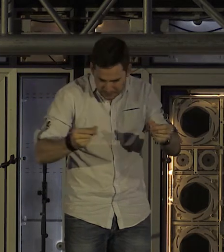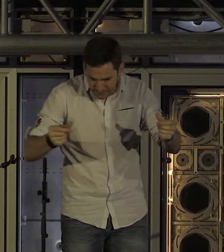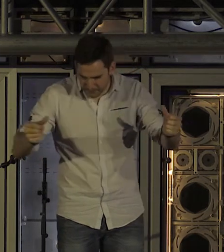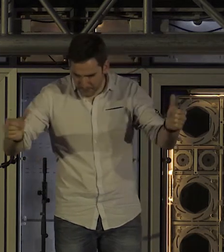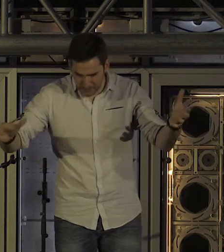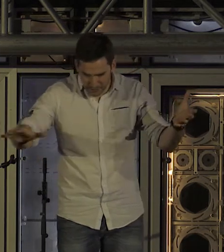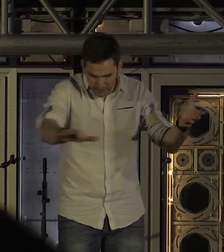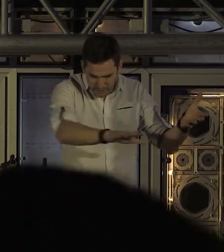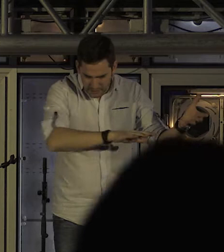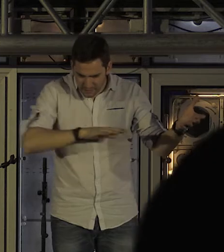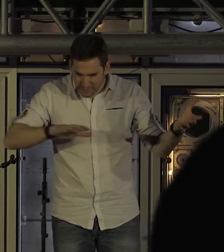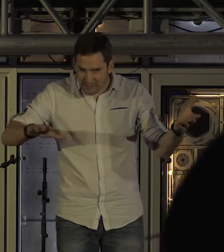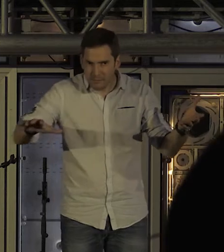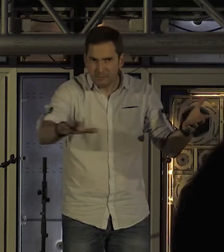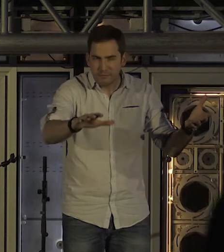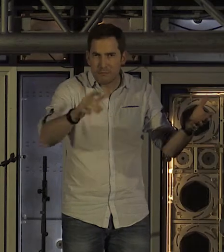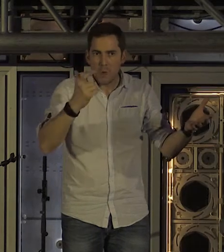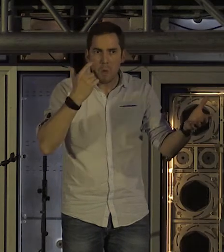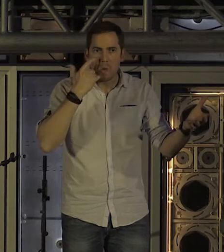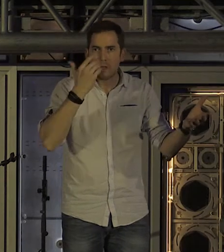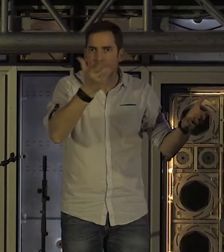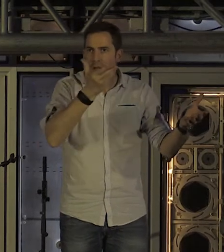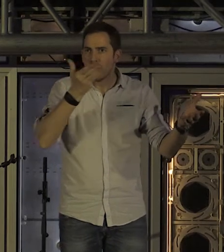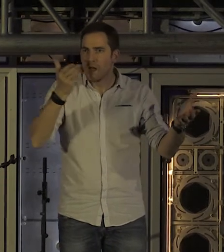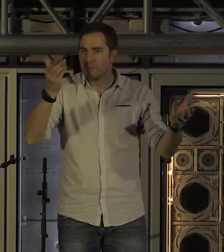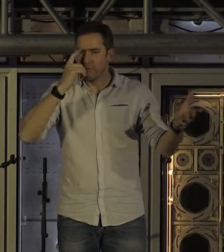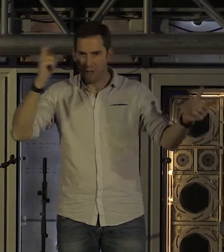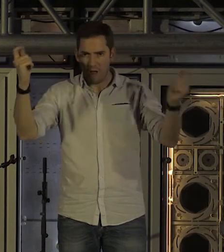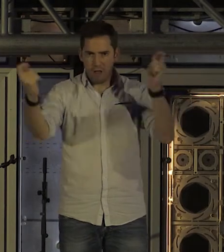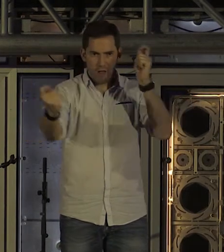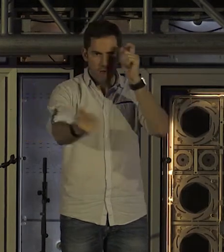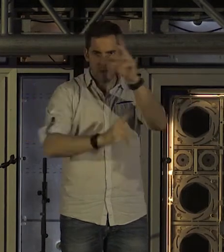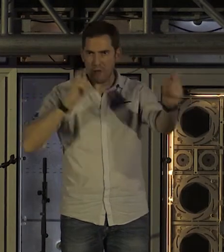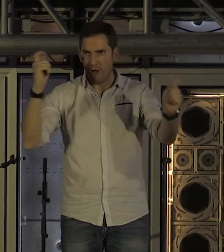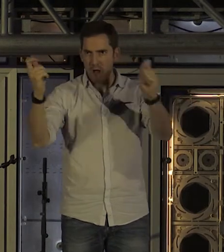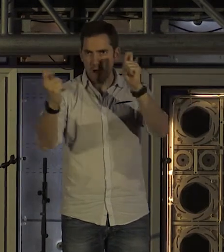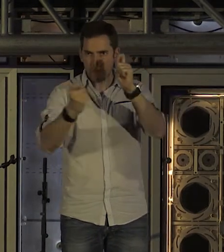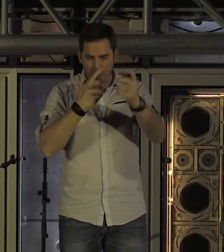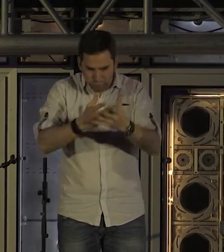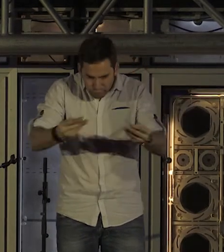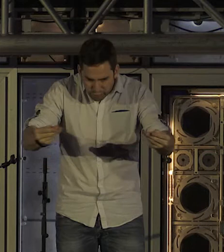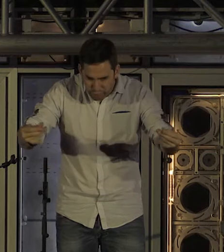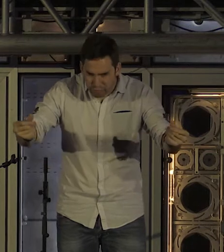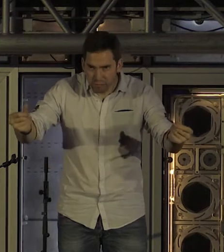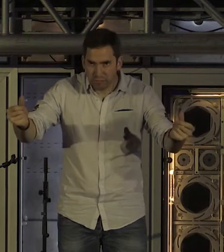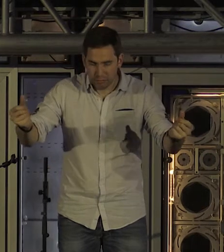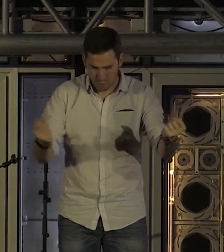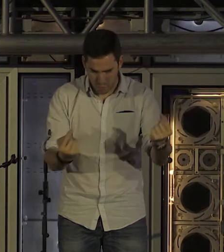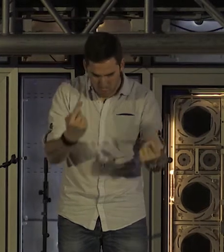blanc et contempler le spectacle de bascule et d'effacement, le vert